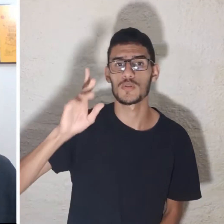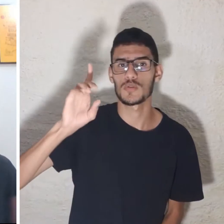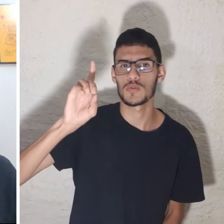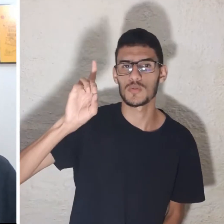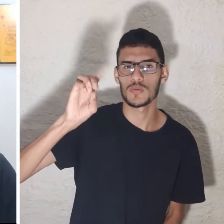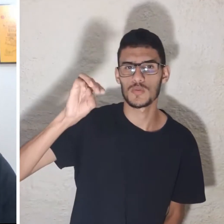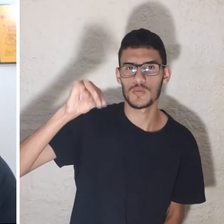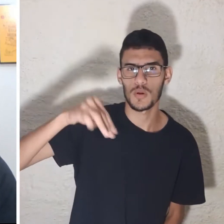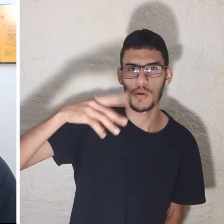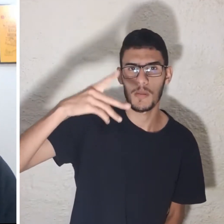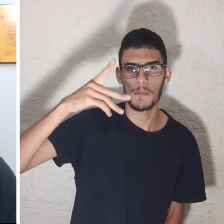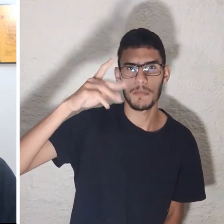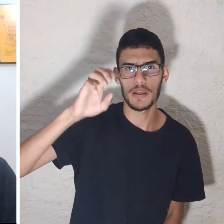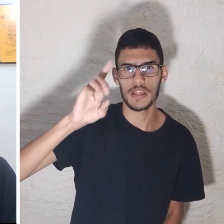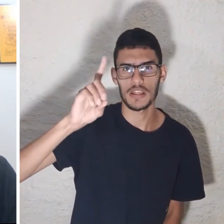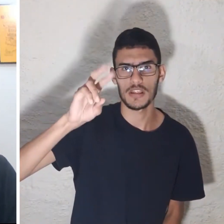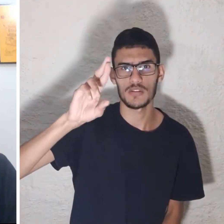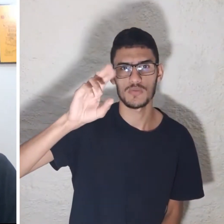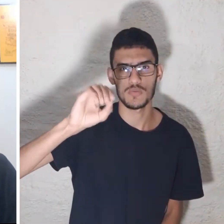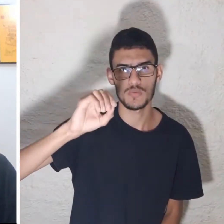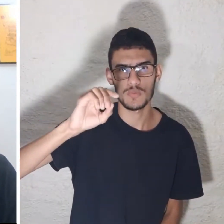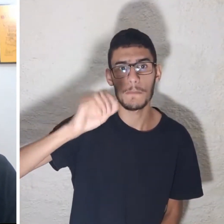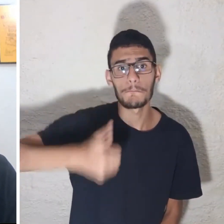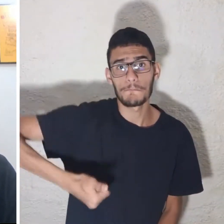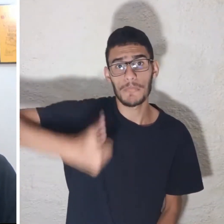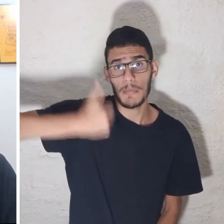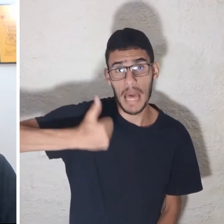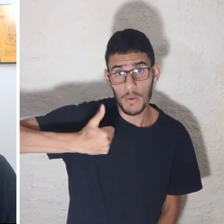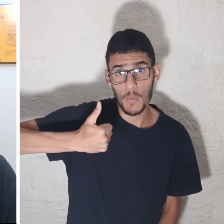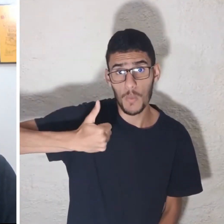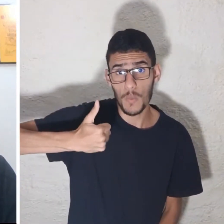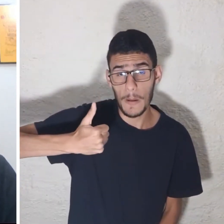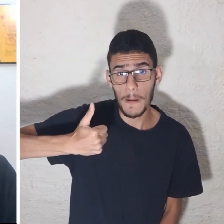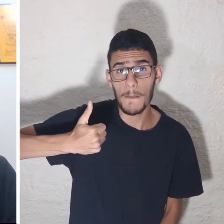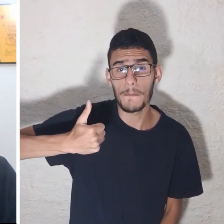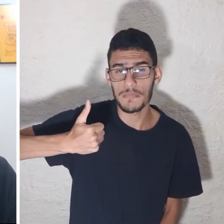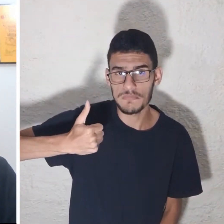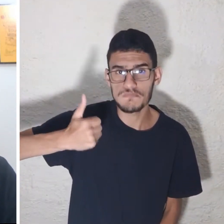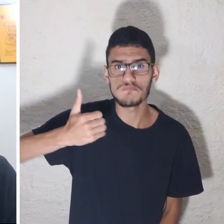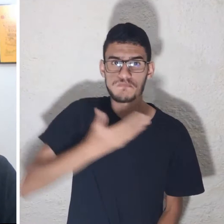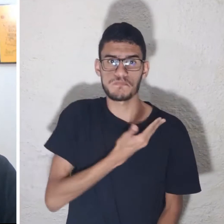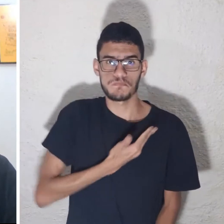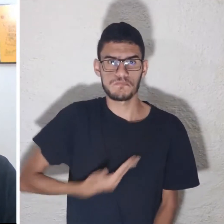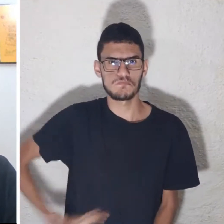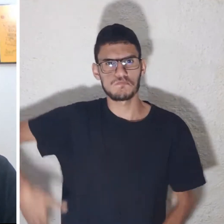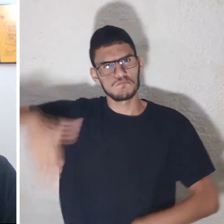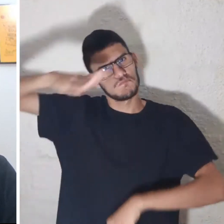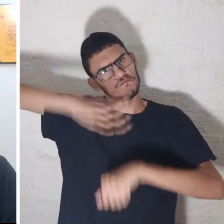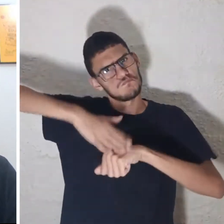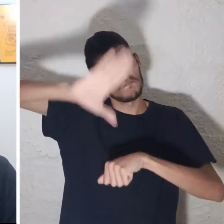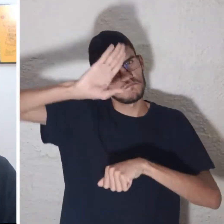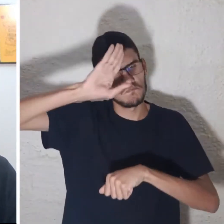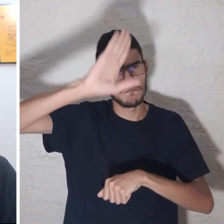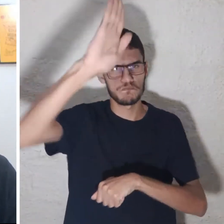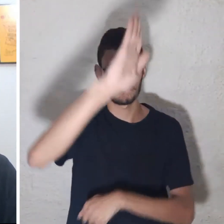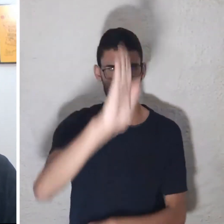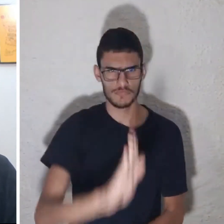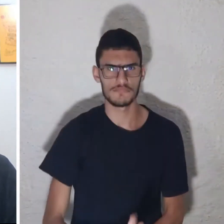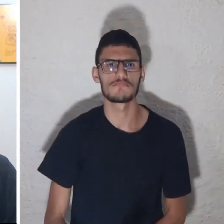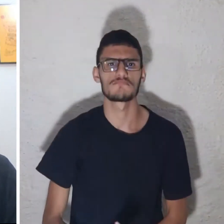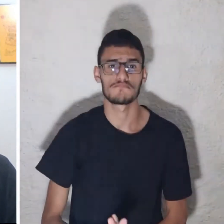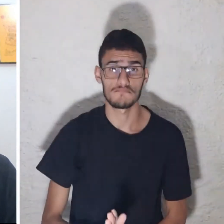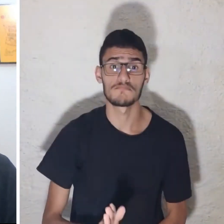Dom Pedro, e a partir de então ele se torna Dom Pedro I, como imperador, como governante máximo